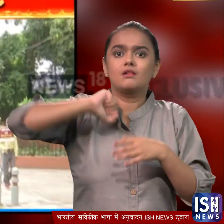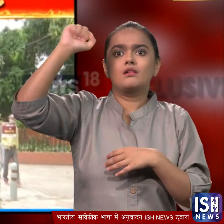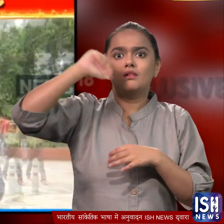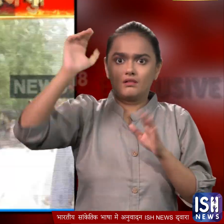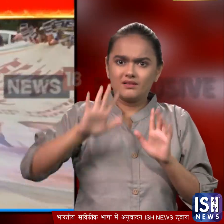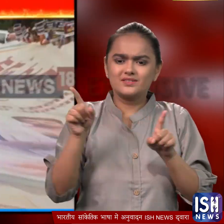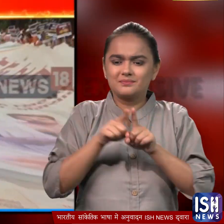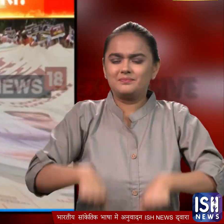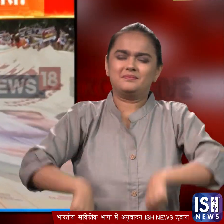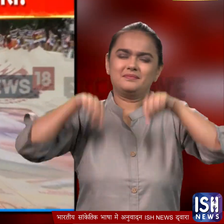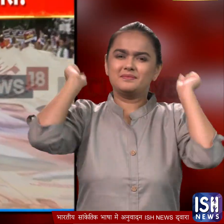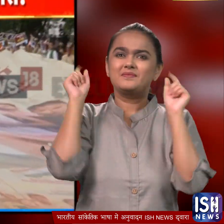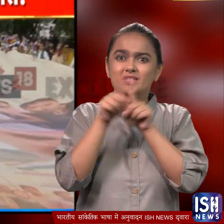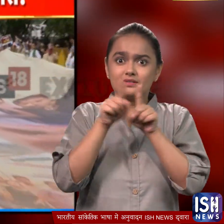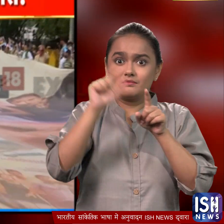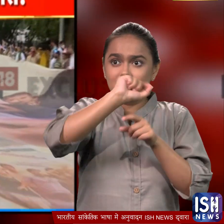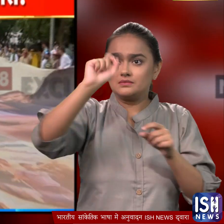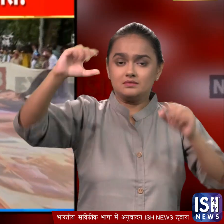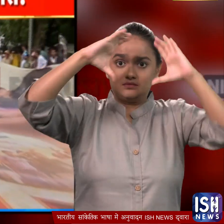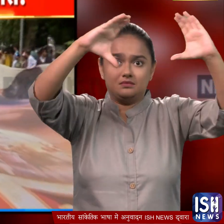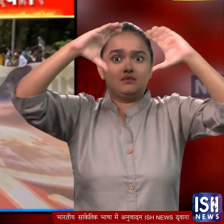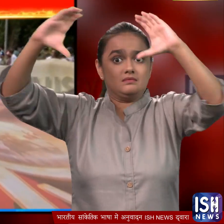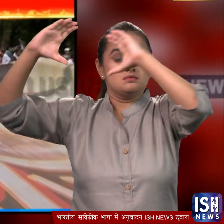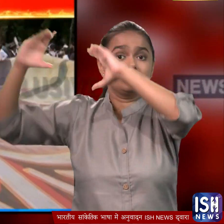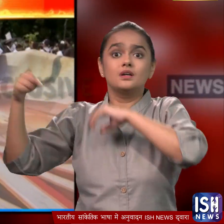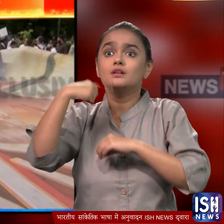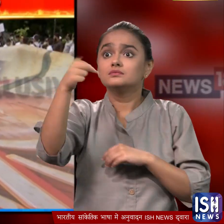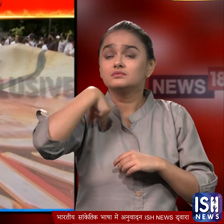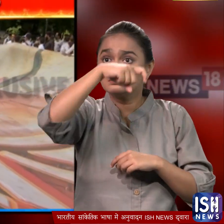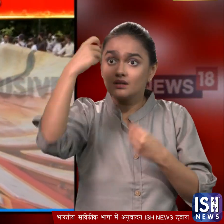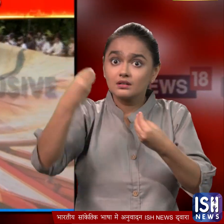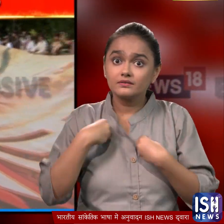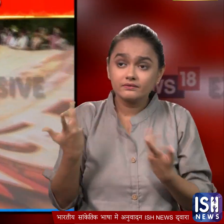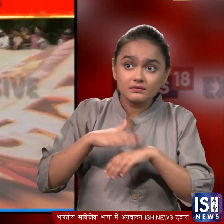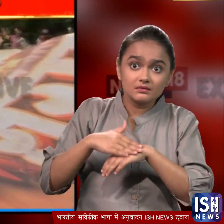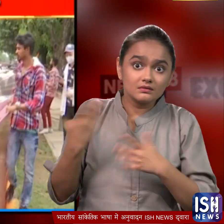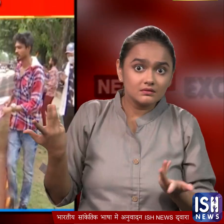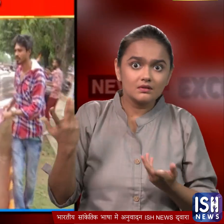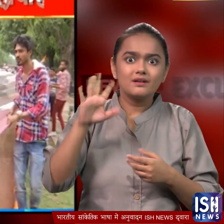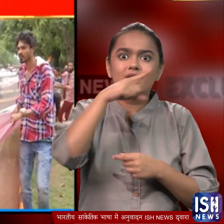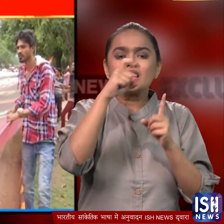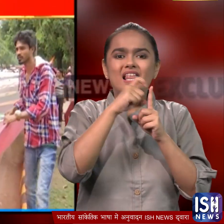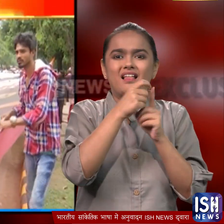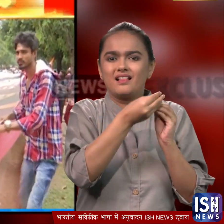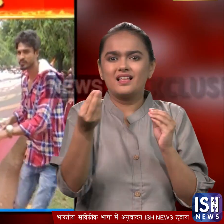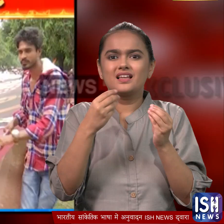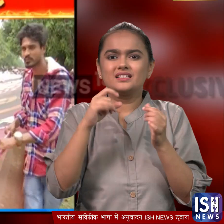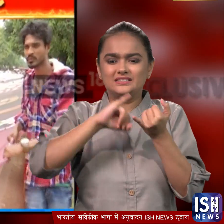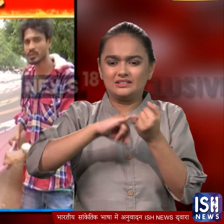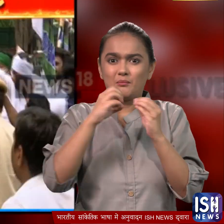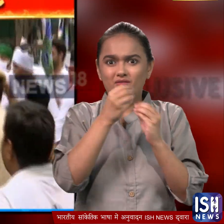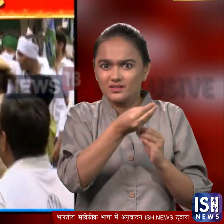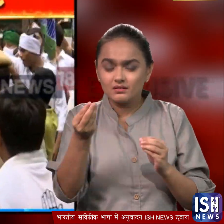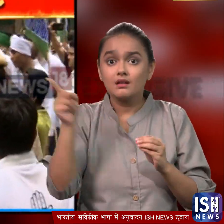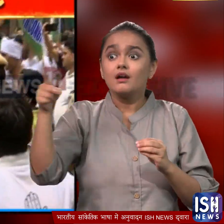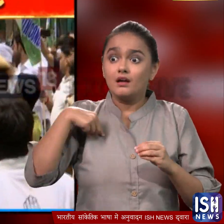प्रदर्शन कर रहे हैं। किसी चादर जैसे इस बैनर पर बड़े बड़े शब्दों में लिखकर केंद्र सरकार से रोजगार मांगा गया, जिसे लेकर वो शास्त्री भवन के नजदीक पहुंच